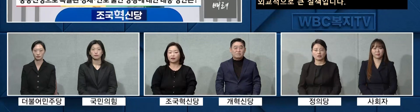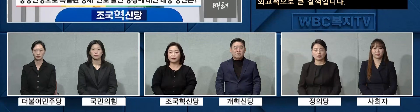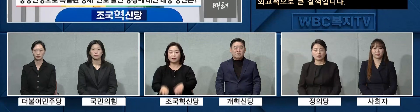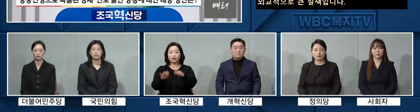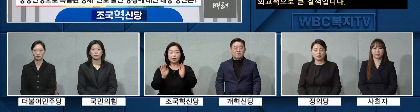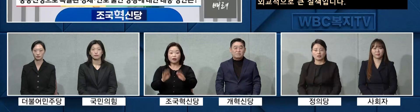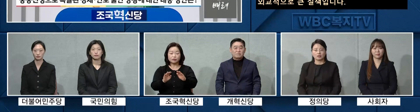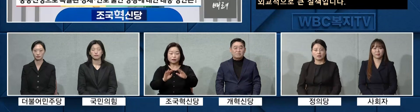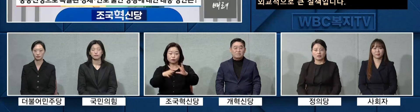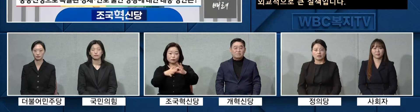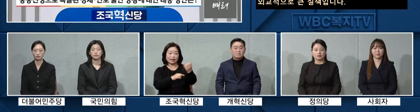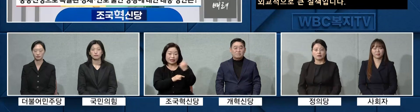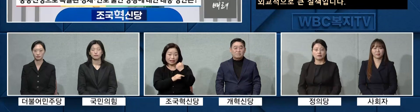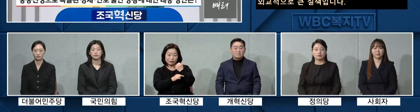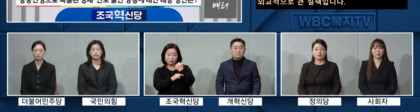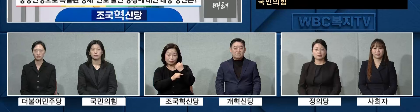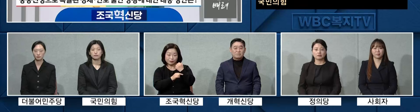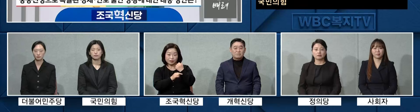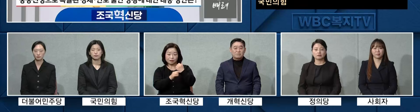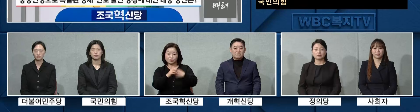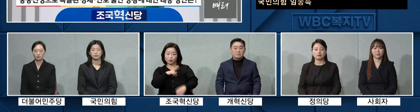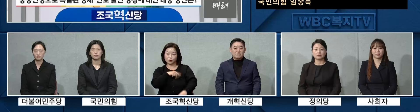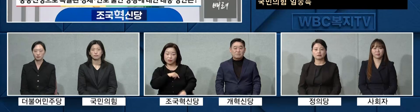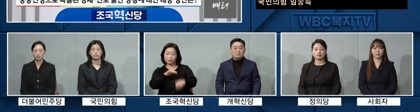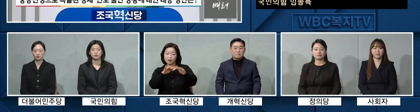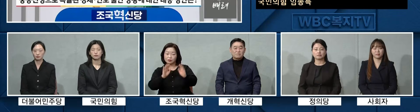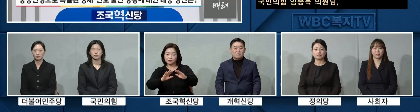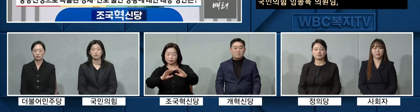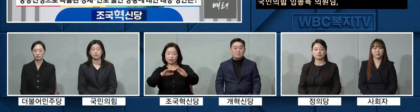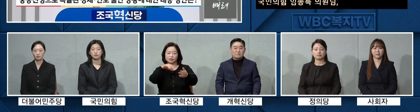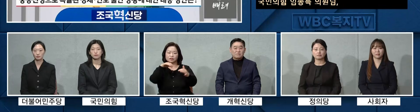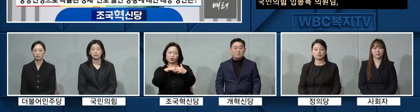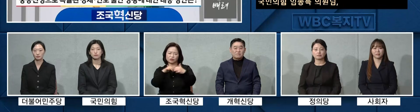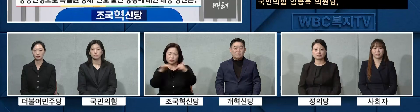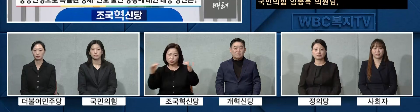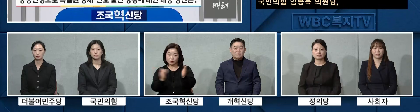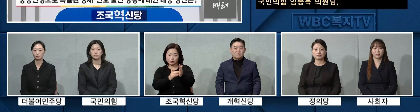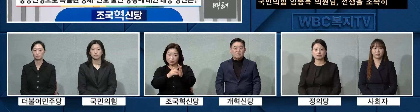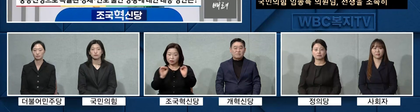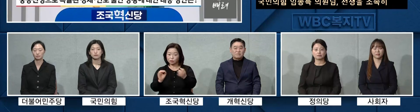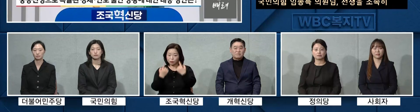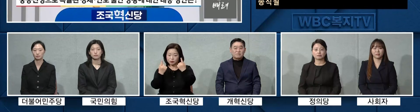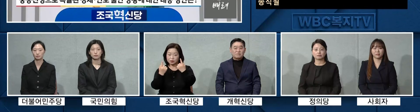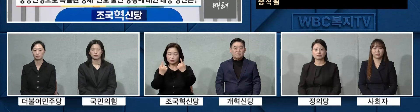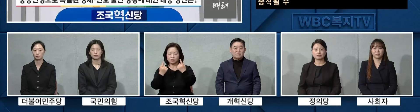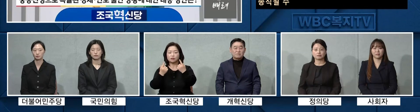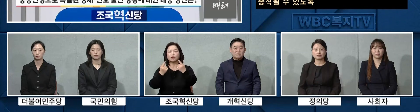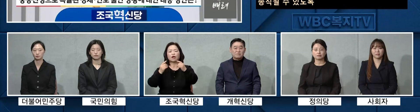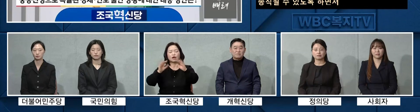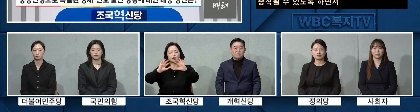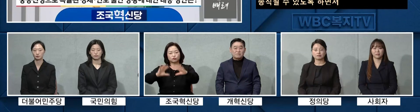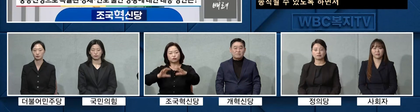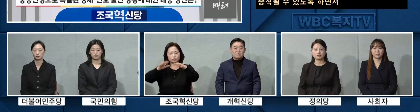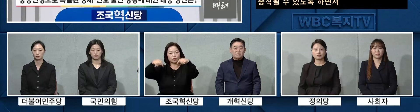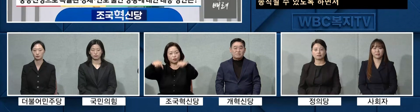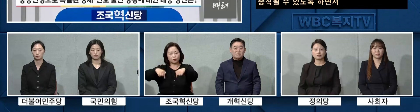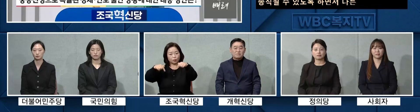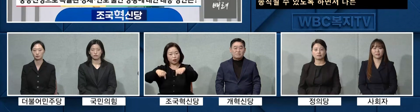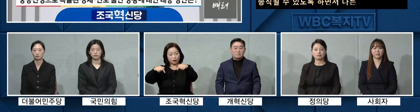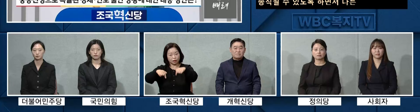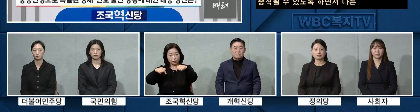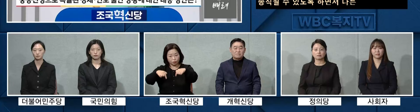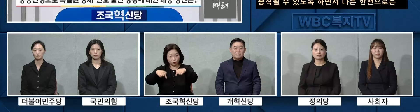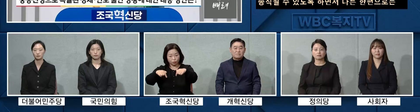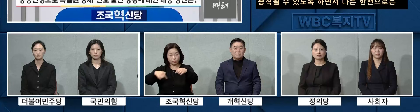의원님, 전쟁을 조속히 종식될 수 있도록 하면서 다른 한편으로는 균형적 외교를 통해 우리 이익을 극대화해야 하는